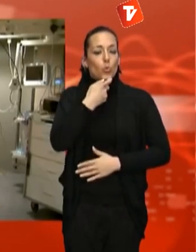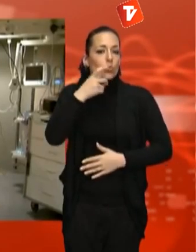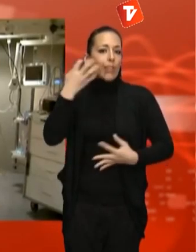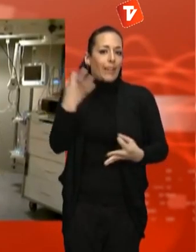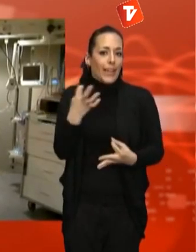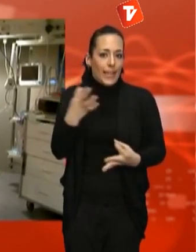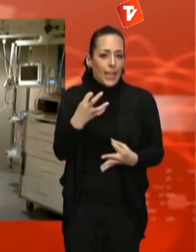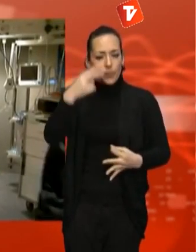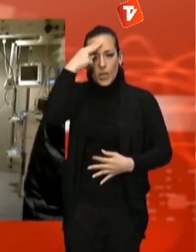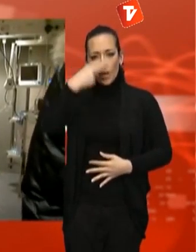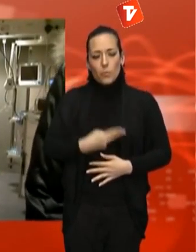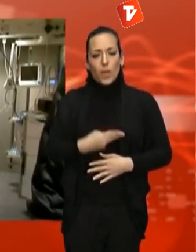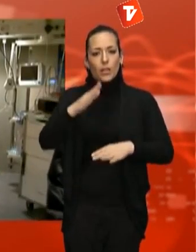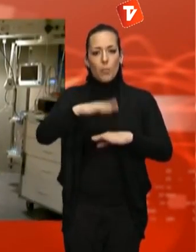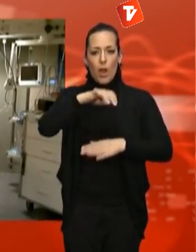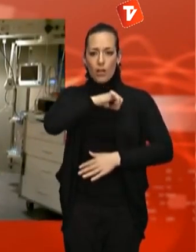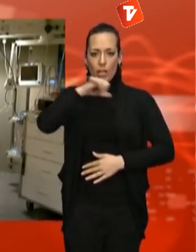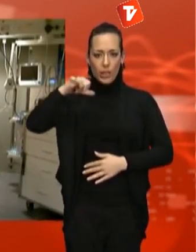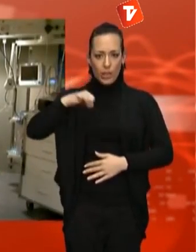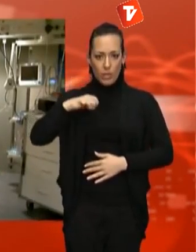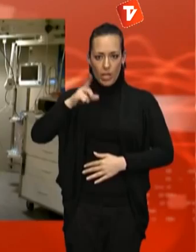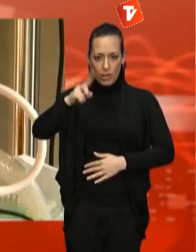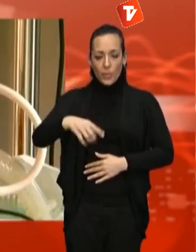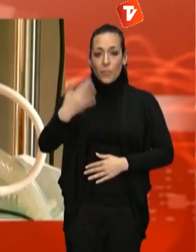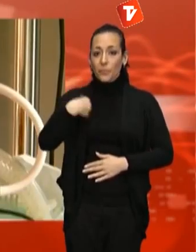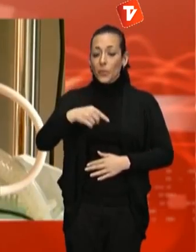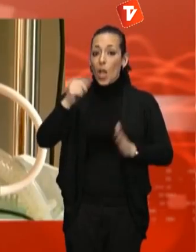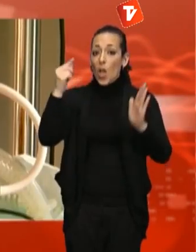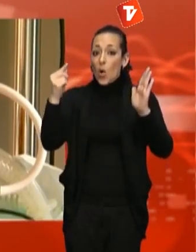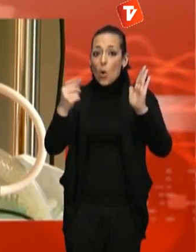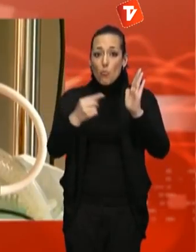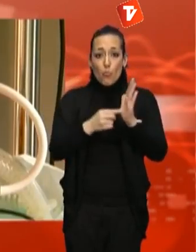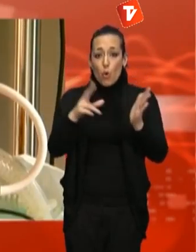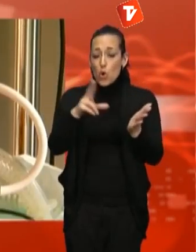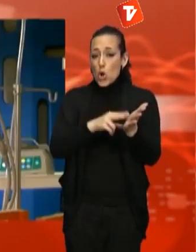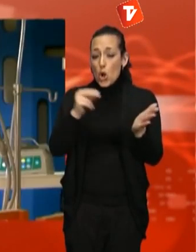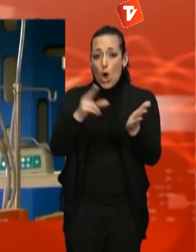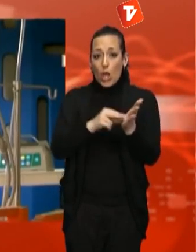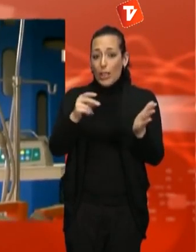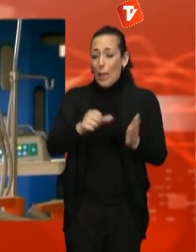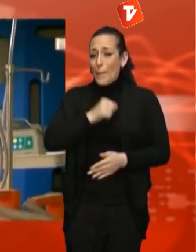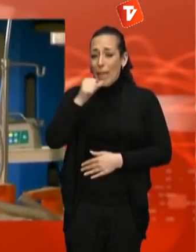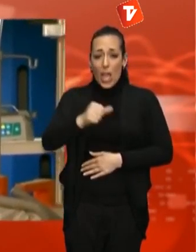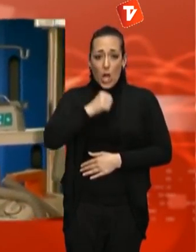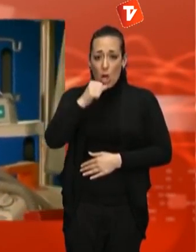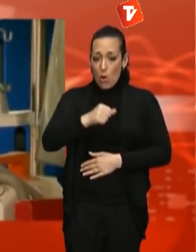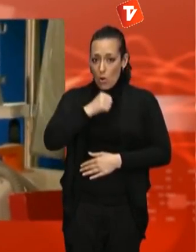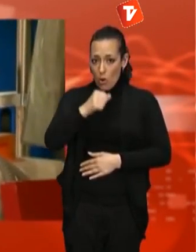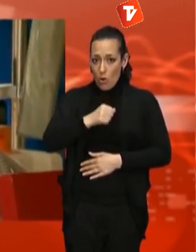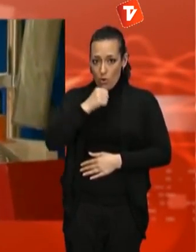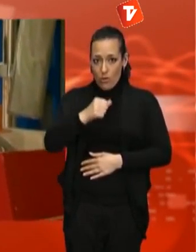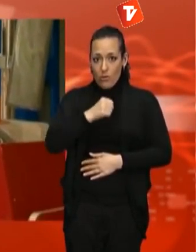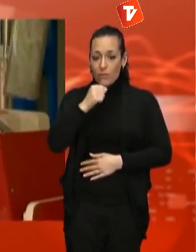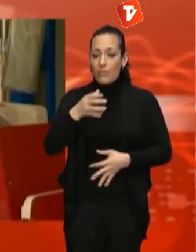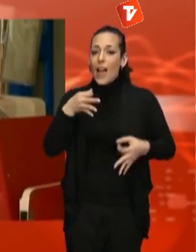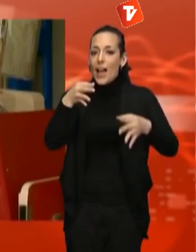i el respecte a la intimitat. El paràmetre pitjor valorat de tots dos hospitals és el menjar del centre, amb una valoració al voltant de 6.